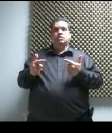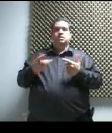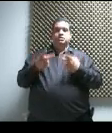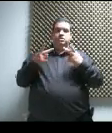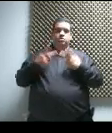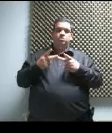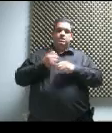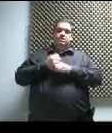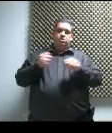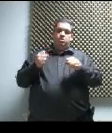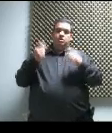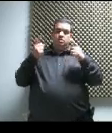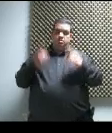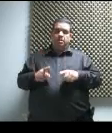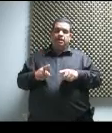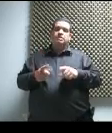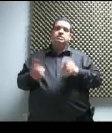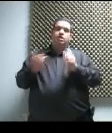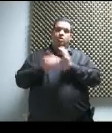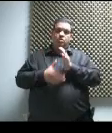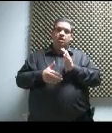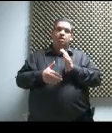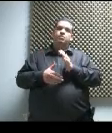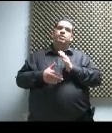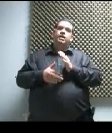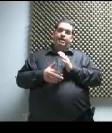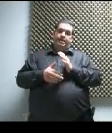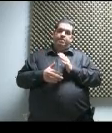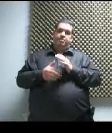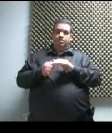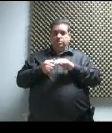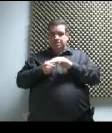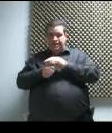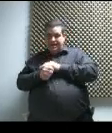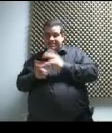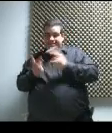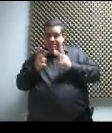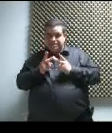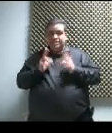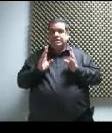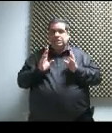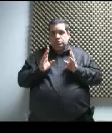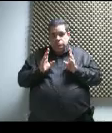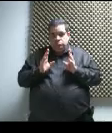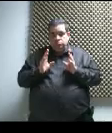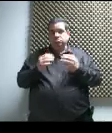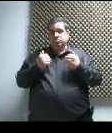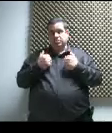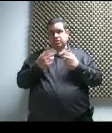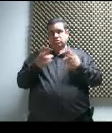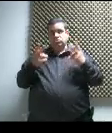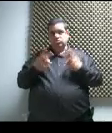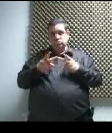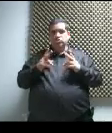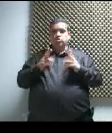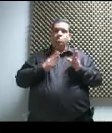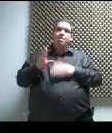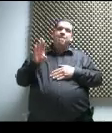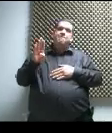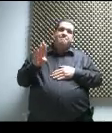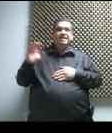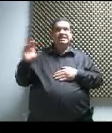seguro. Si ocurre una réplica cuando tú estás pasando por la sala, pues entonces meterte en ese sitio, ¿eh? O sea, que es tener como un sitio de... Un plan B